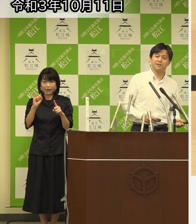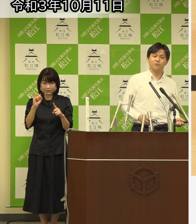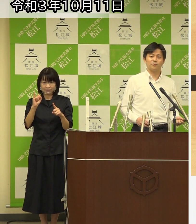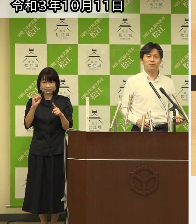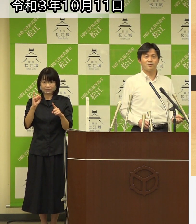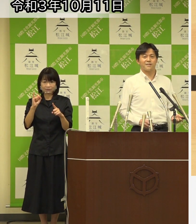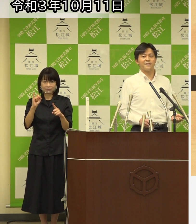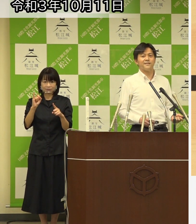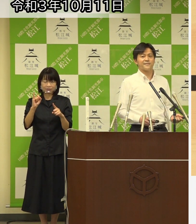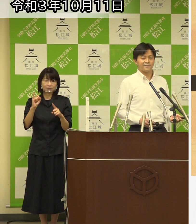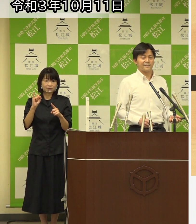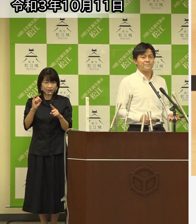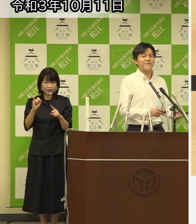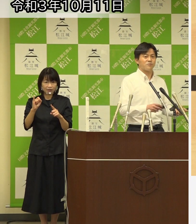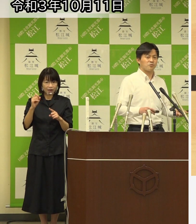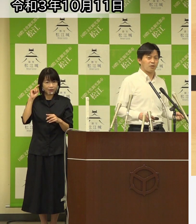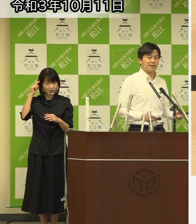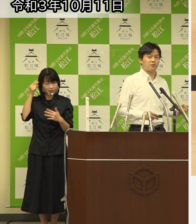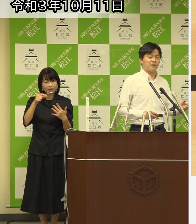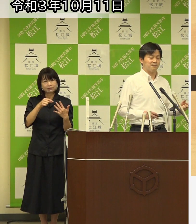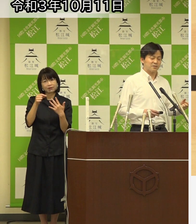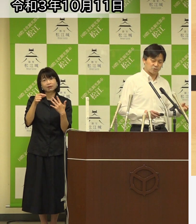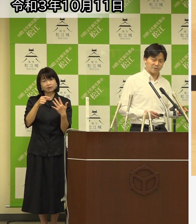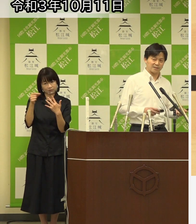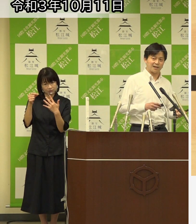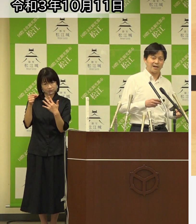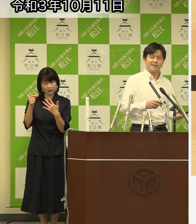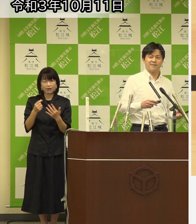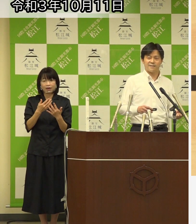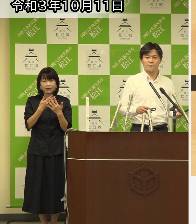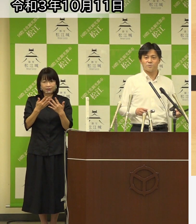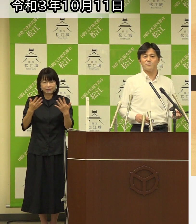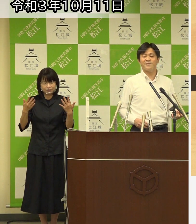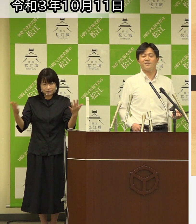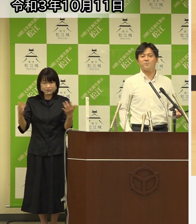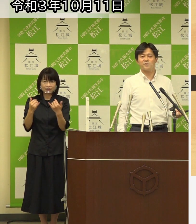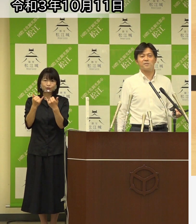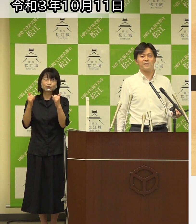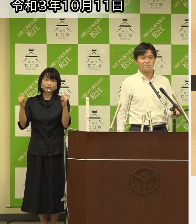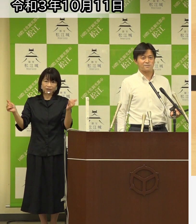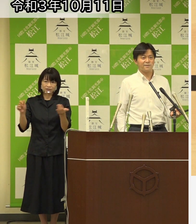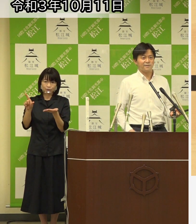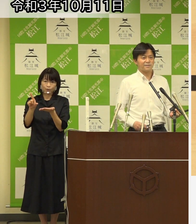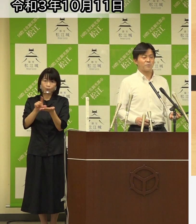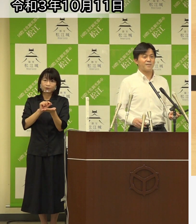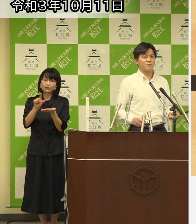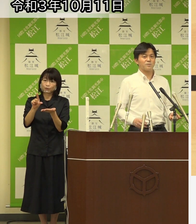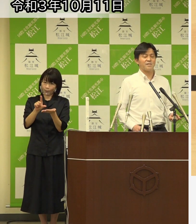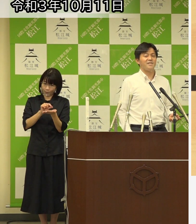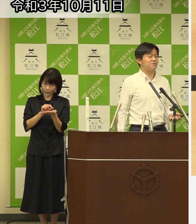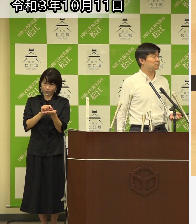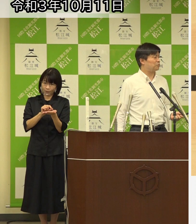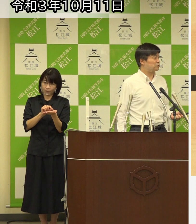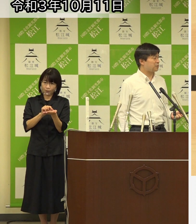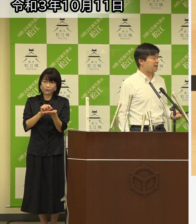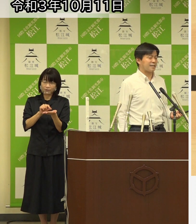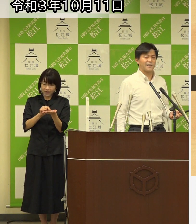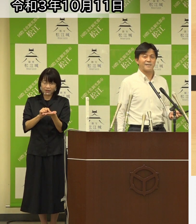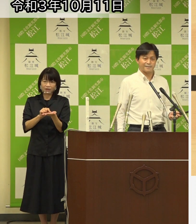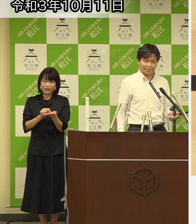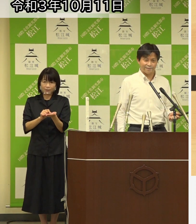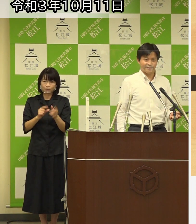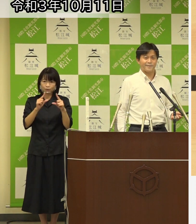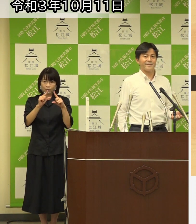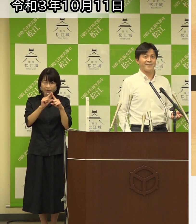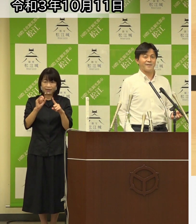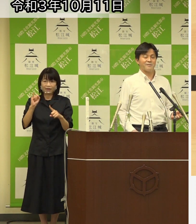さんの方にご利用いただいてですね、で満足度、満足しましたか、はい、いいえという選択肢も出てまいります。でそれによって品質の向上が図